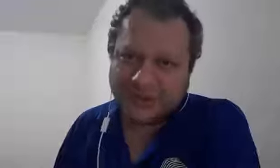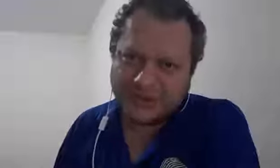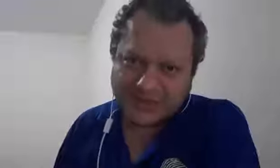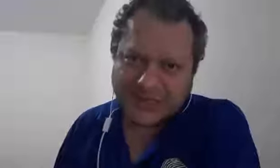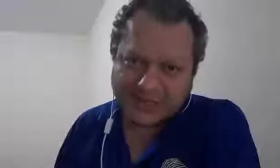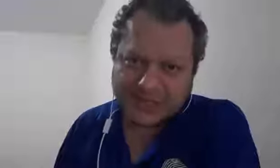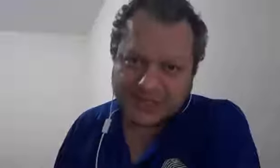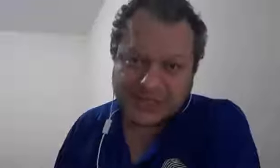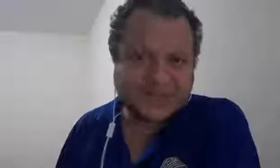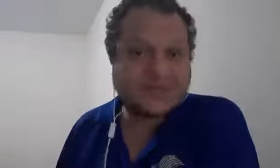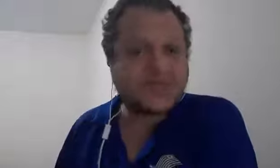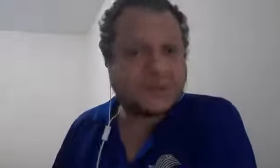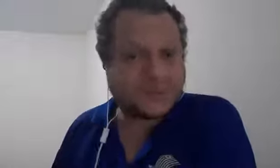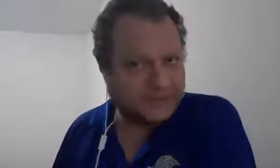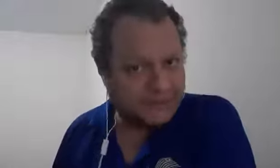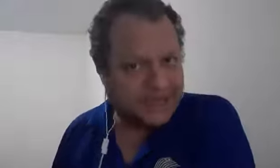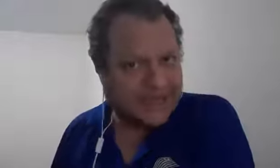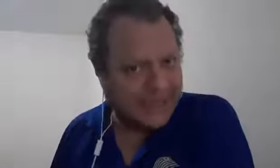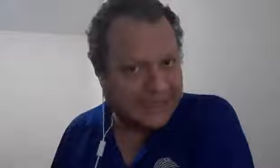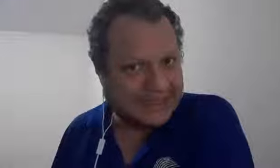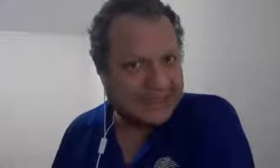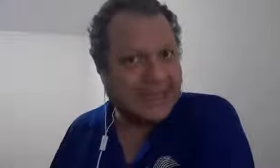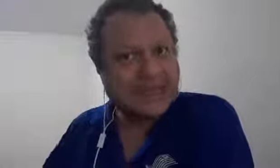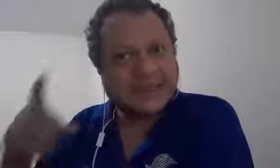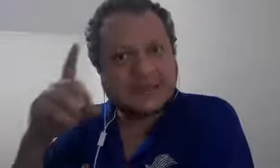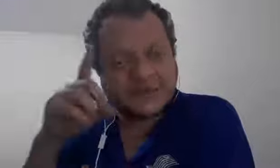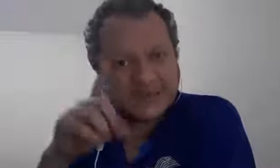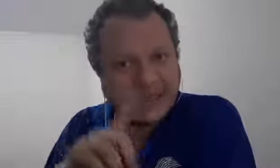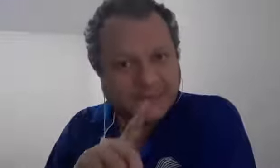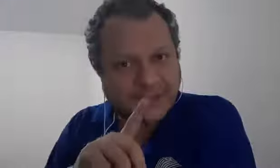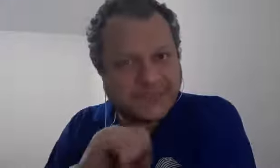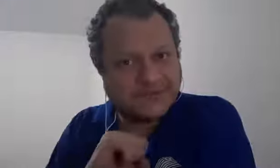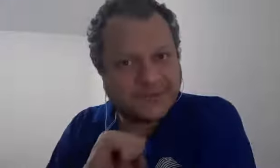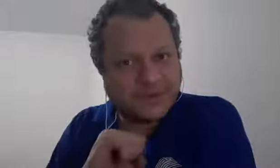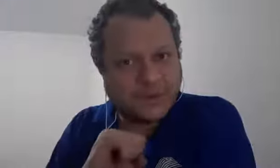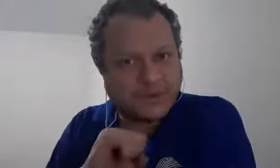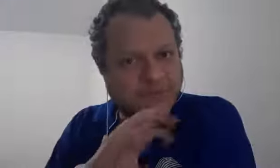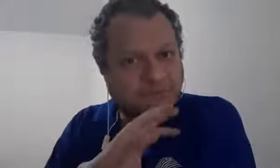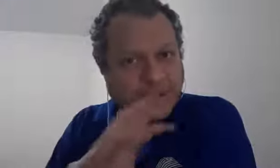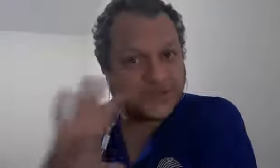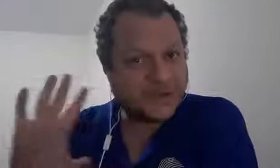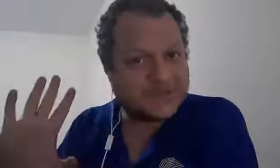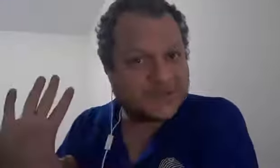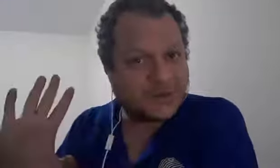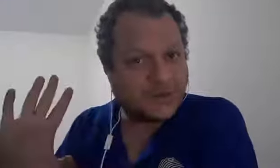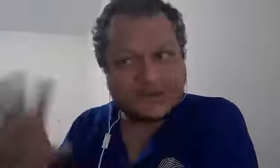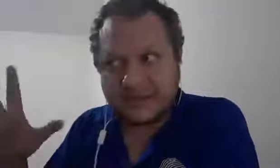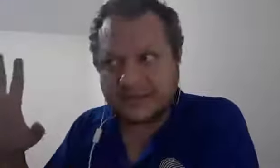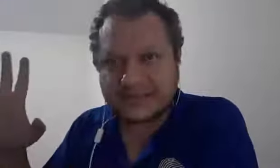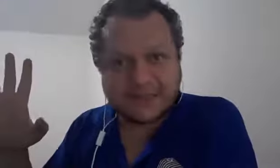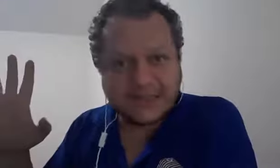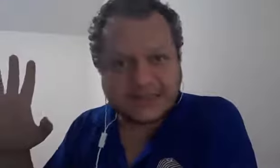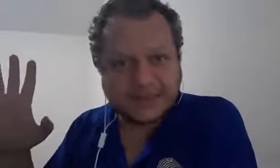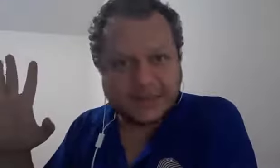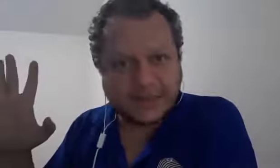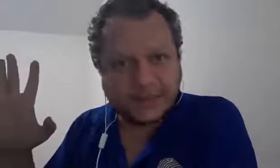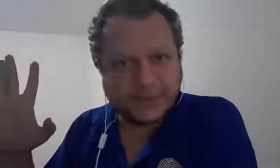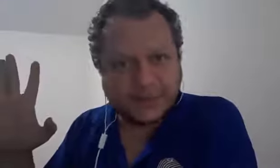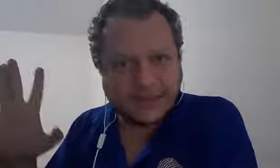hora de relaxar, né, gente? Estamos numa pandemia ainda, então você se vacinou, não é só porque se vacinou, vai andar sem máscara pra ir pela Mateu Bay dando